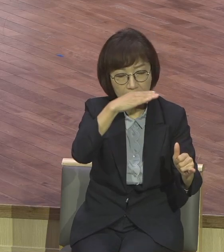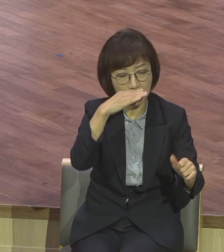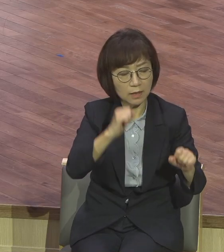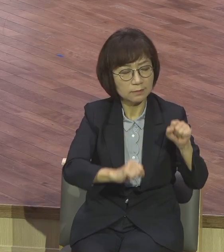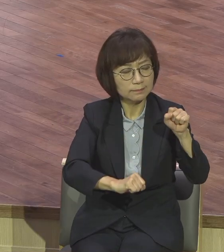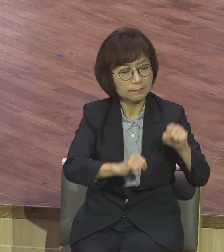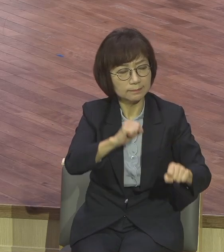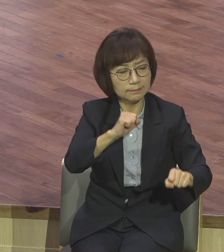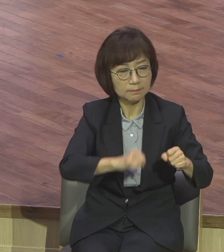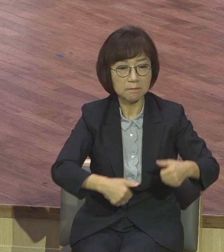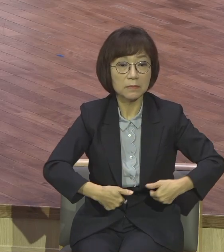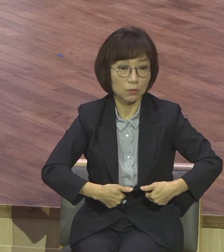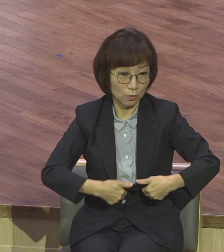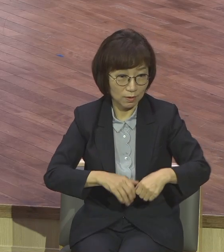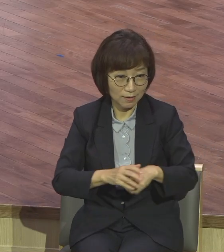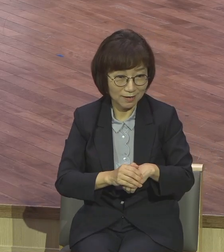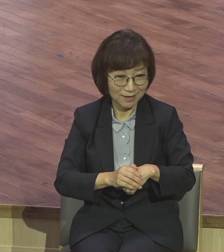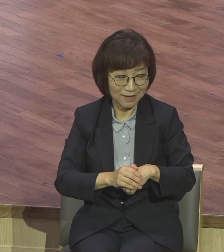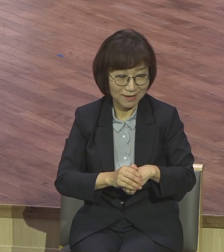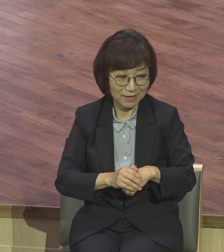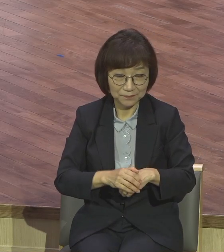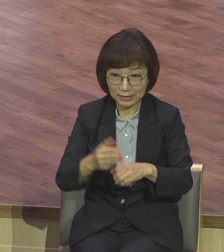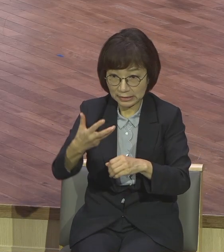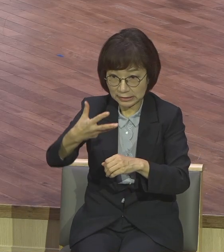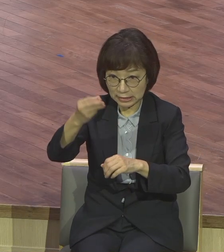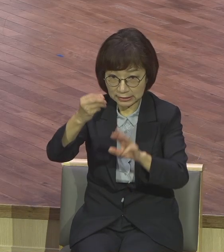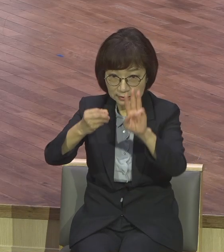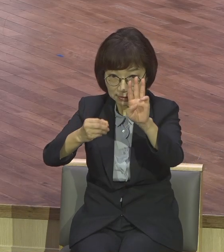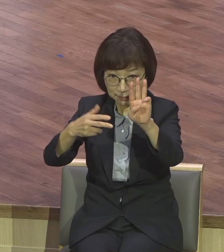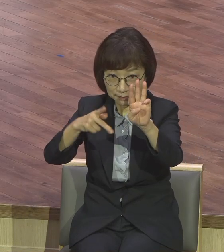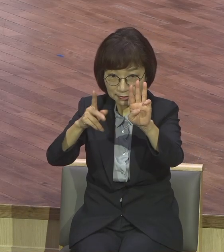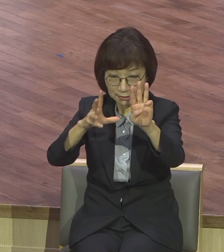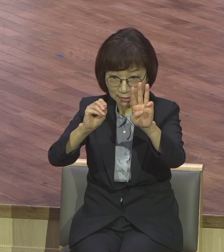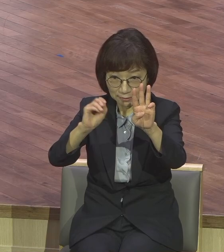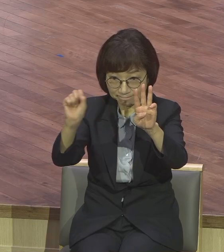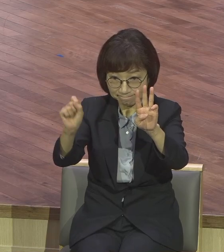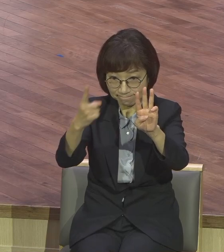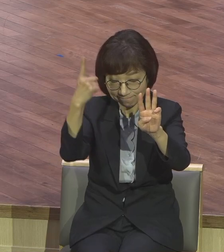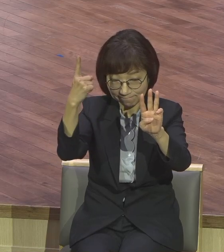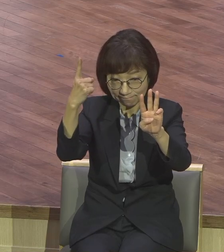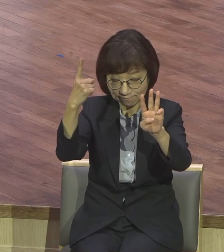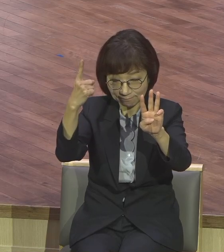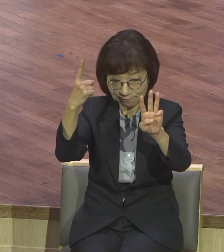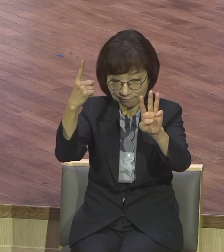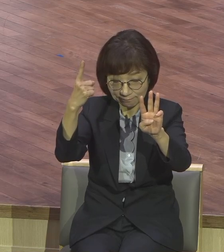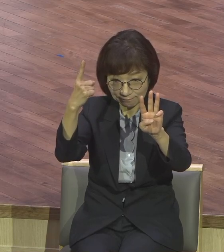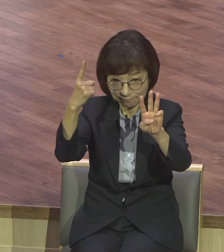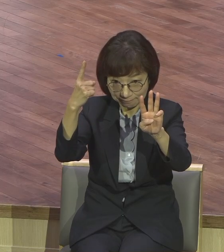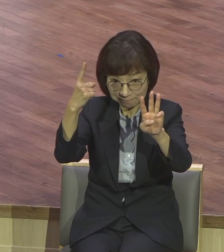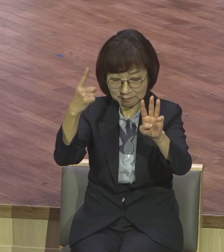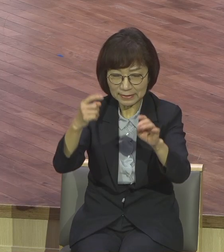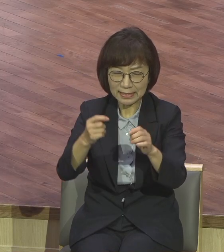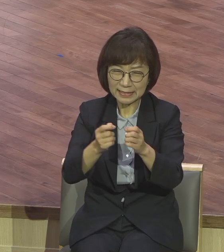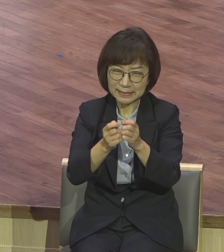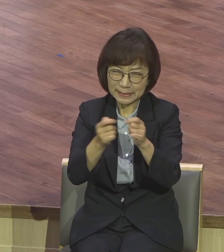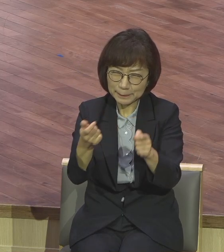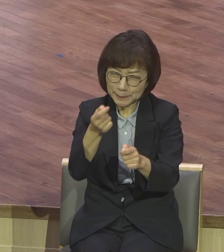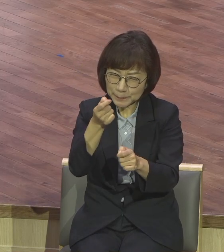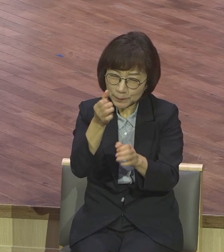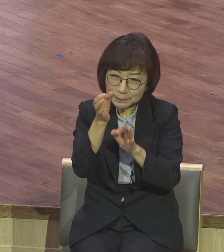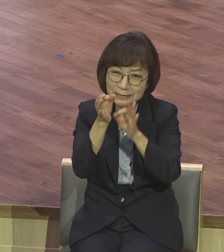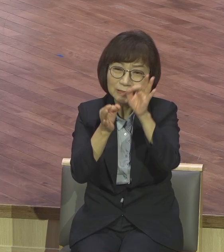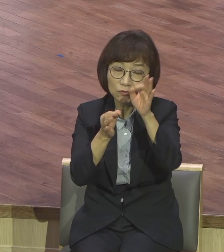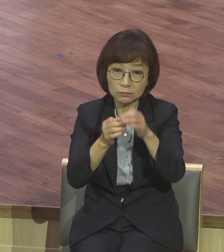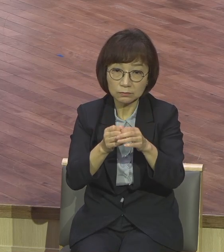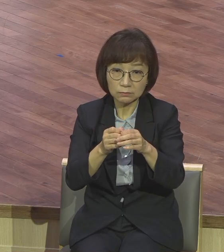된다. 인간이 창세기 3장 사건으로 전적으로 타락한 것이 아니고 약간 선함이